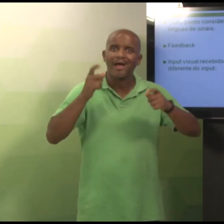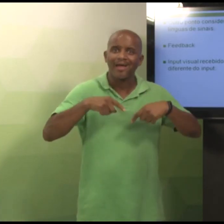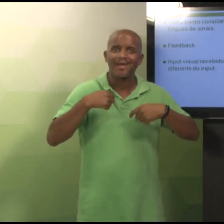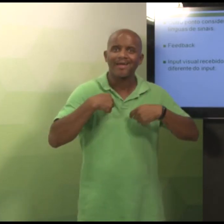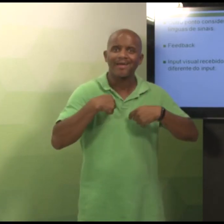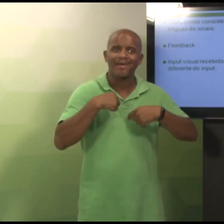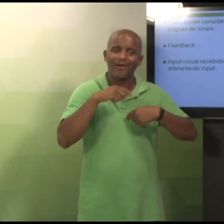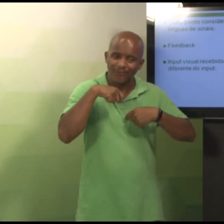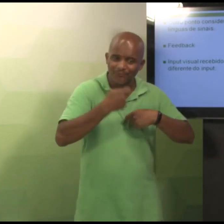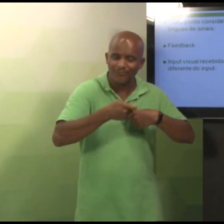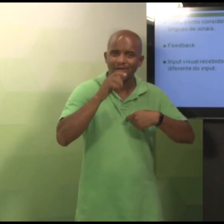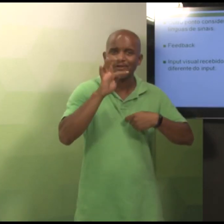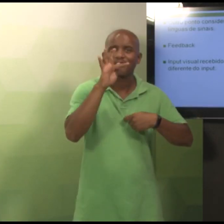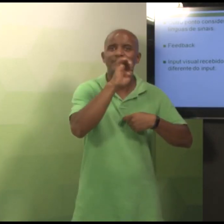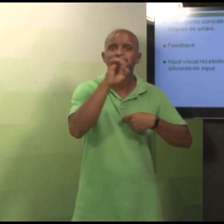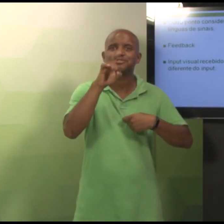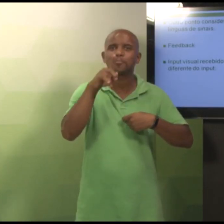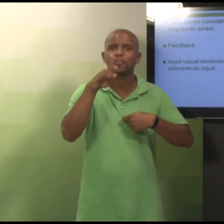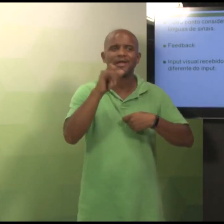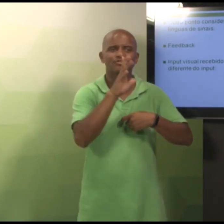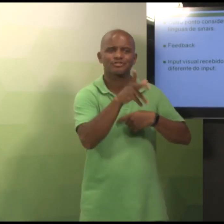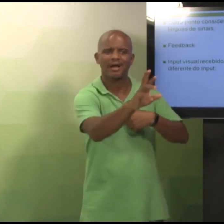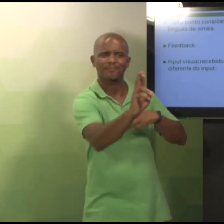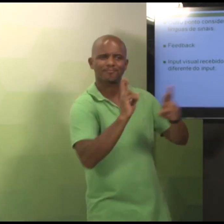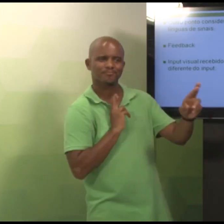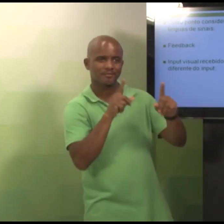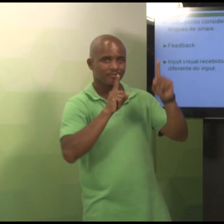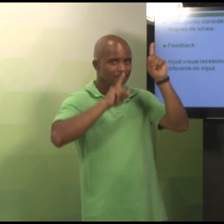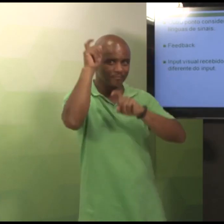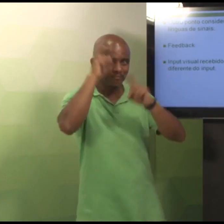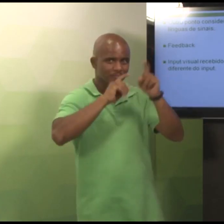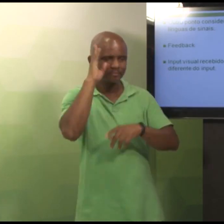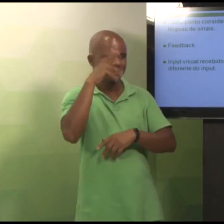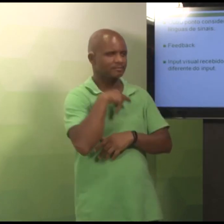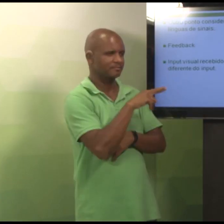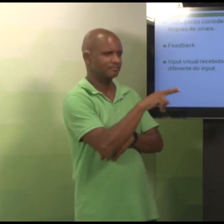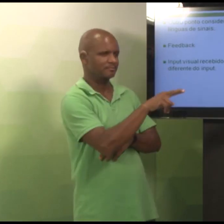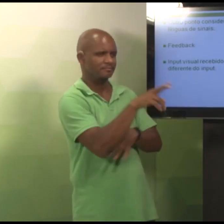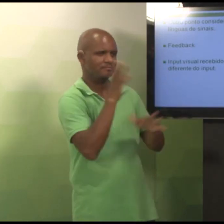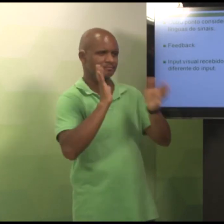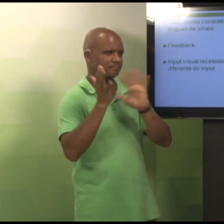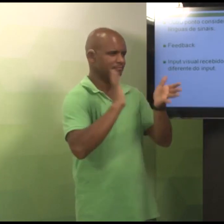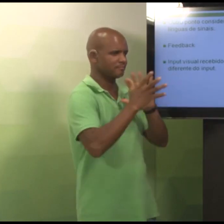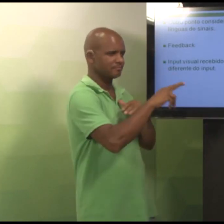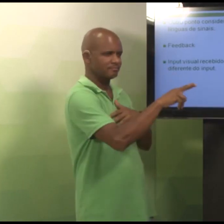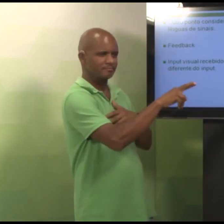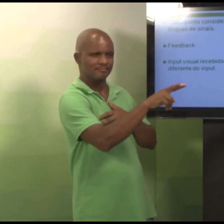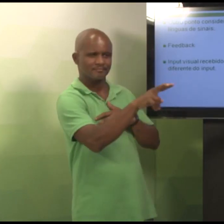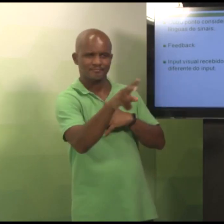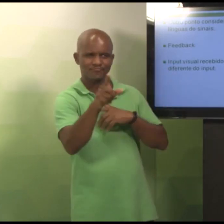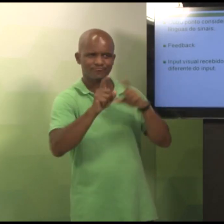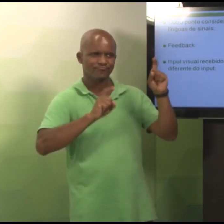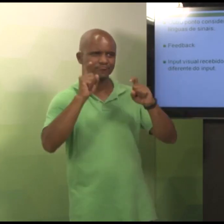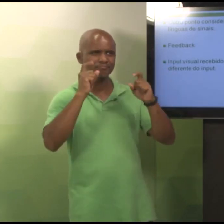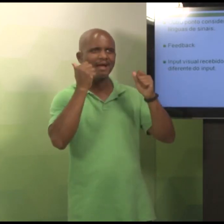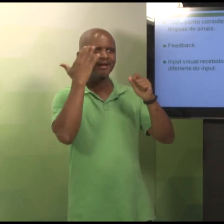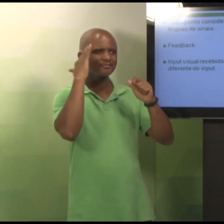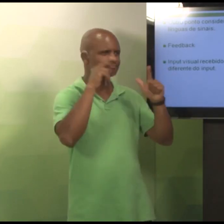minha produção. Isso é feedback. É a resposta que eu vou ter por meio das expressões no processo